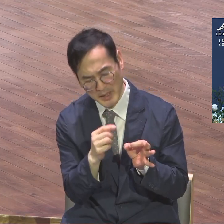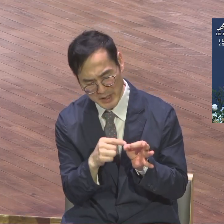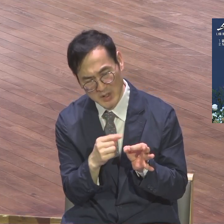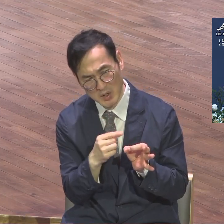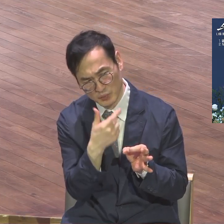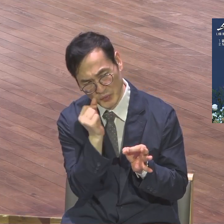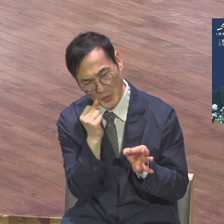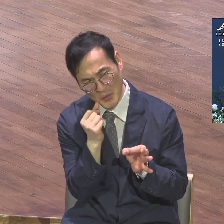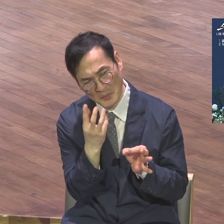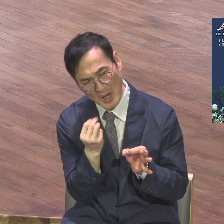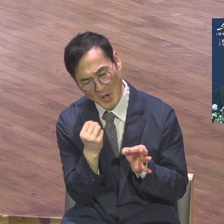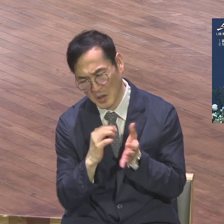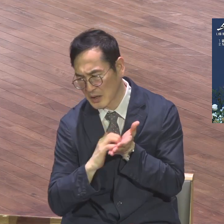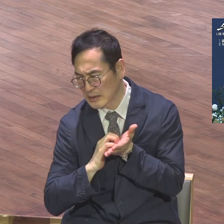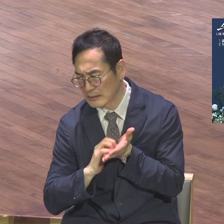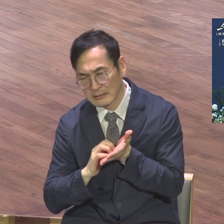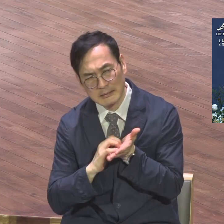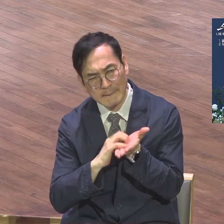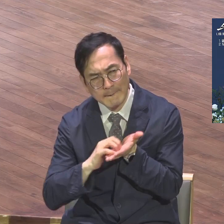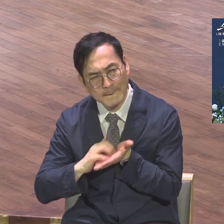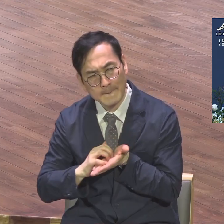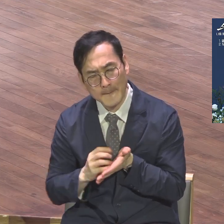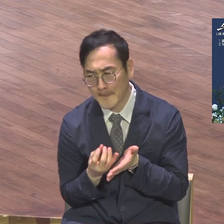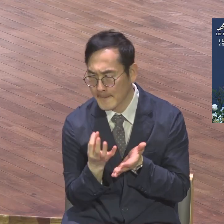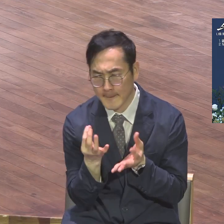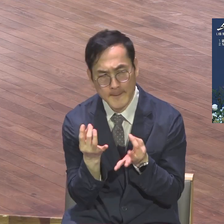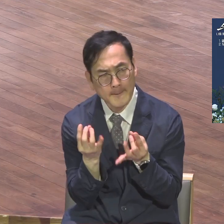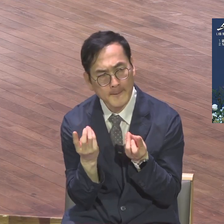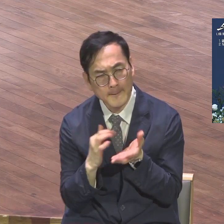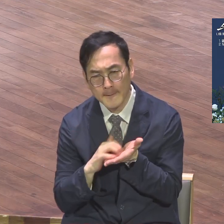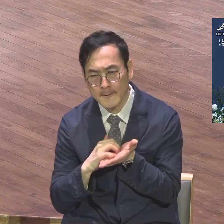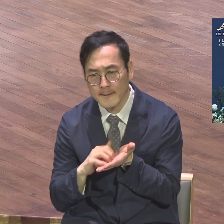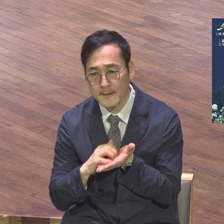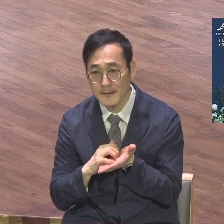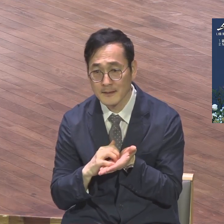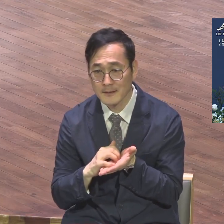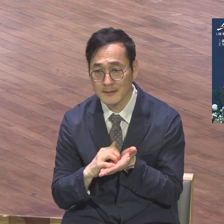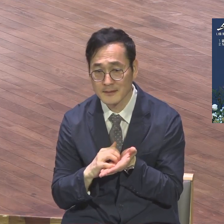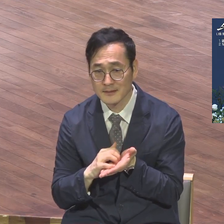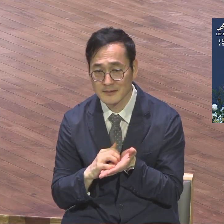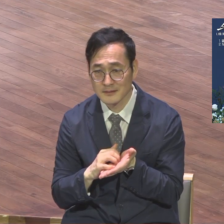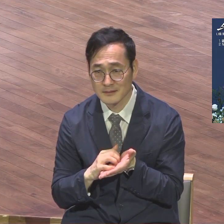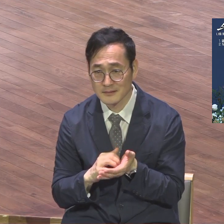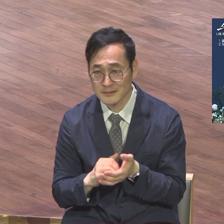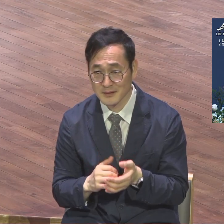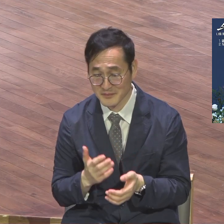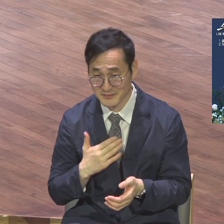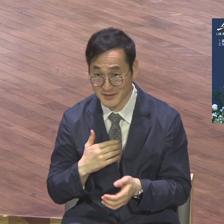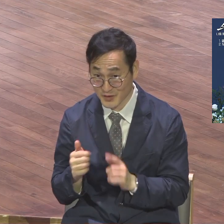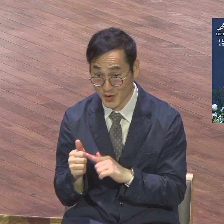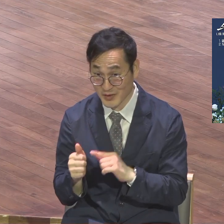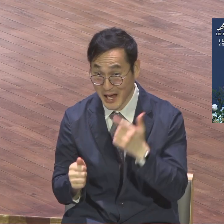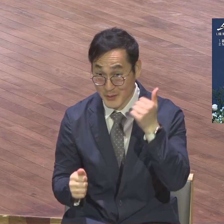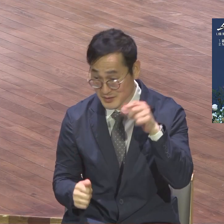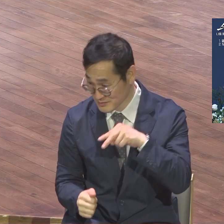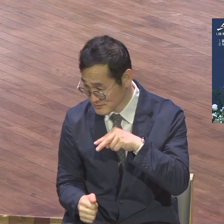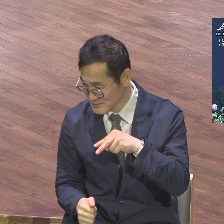손해입니다. 자기만 손해요. 계산해 계산. 어떻게 감히 하나님 앞에 계산합니까?